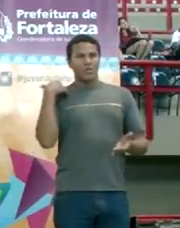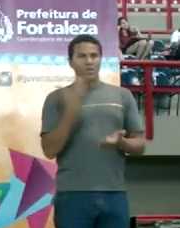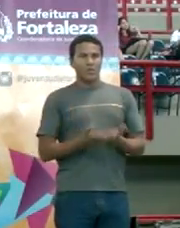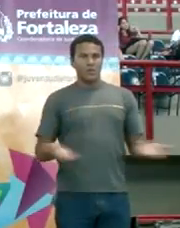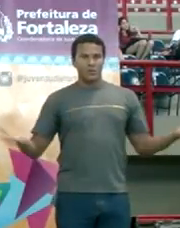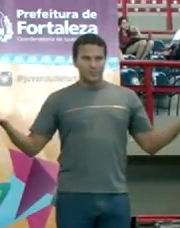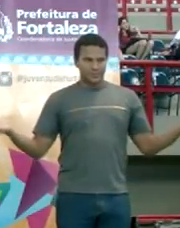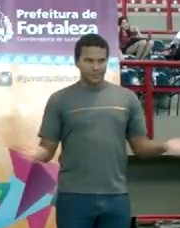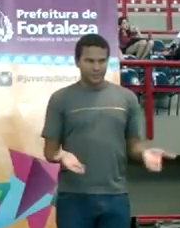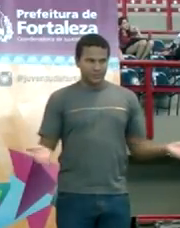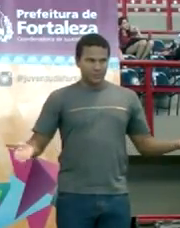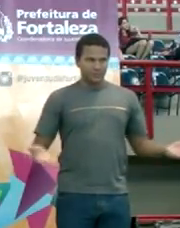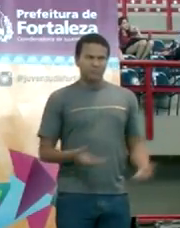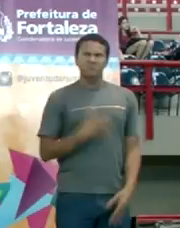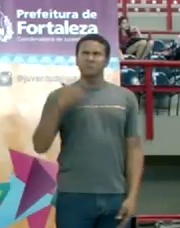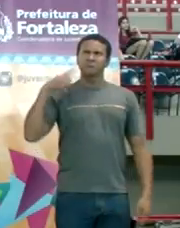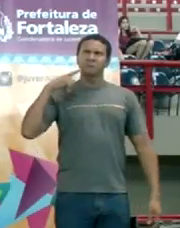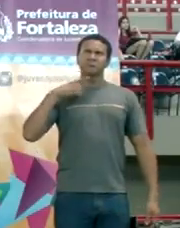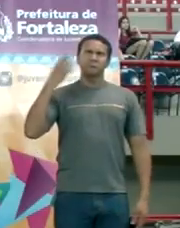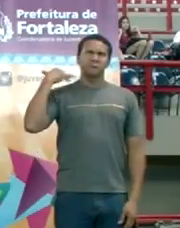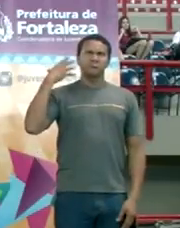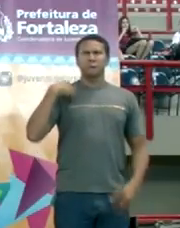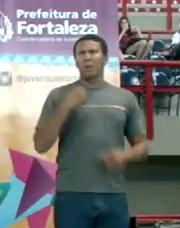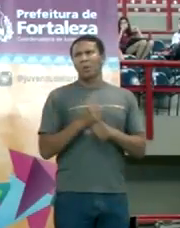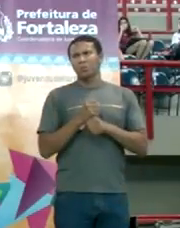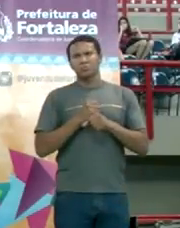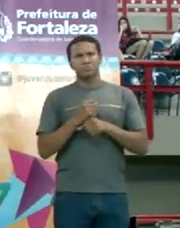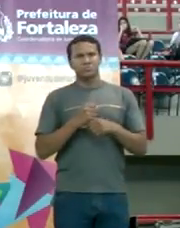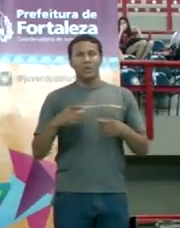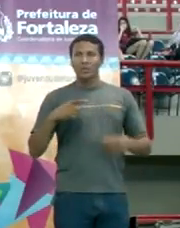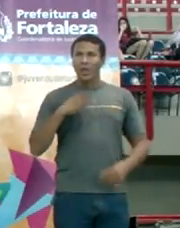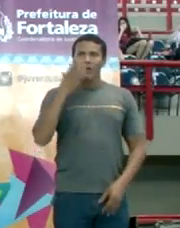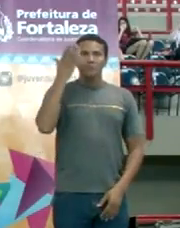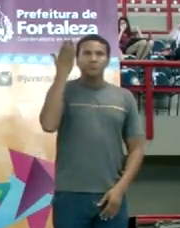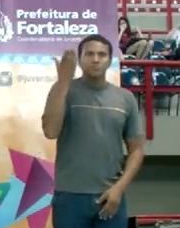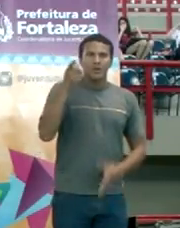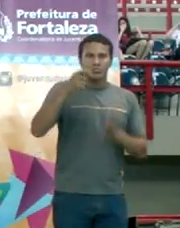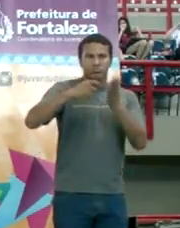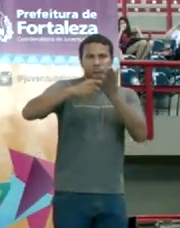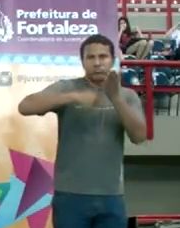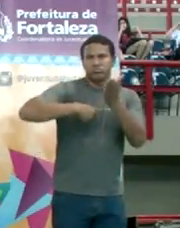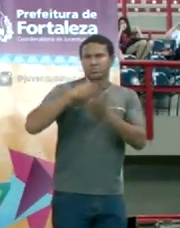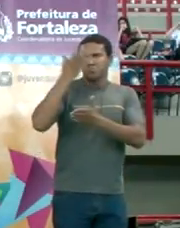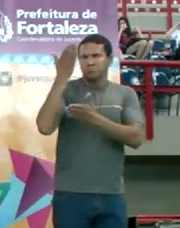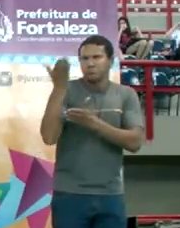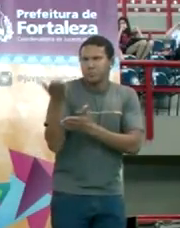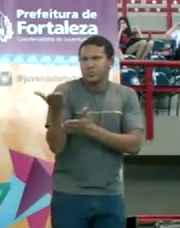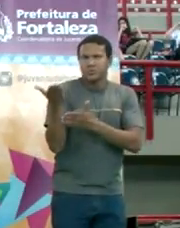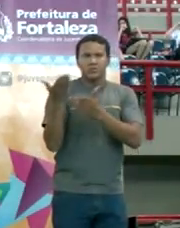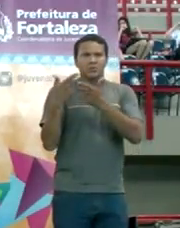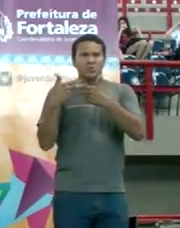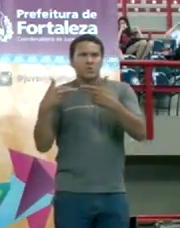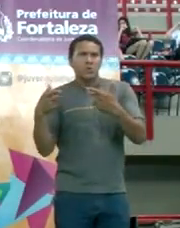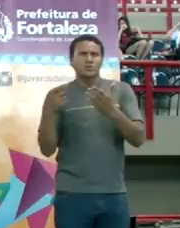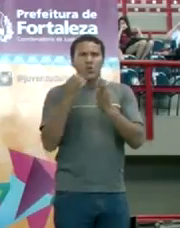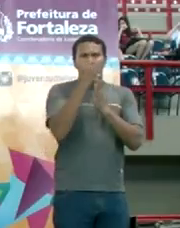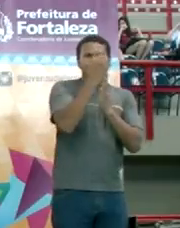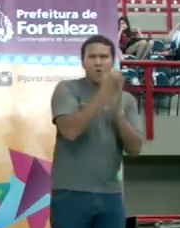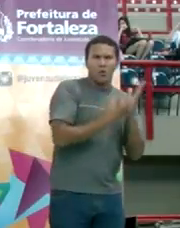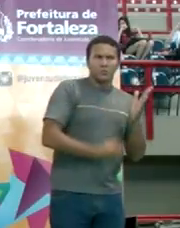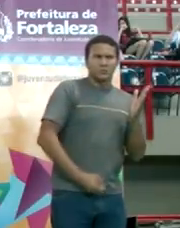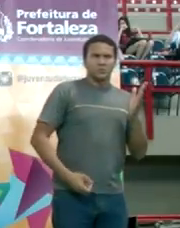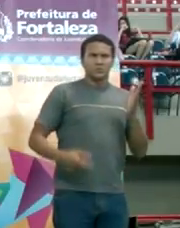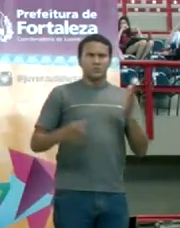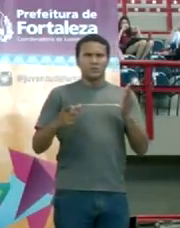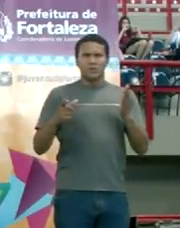Teve um ano que isso foi muito discutido, né? Foi feito um plebiscito, aí o plebiscito fez com